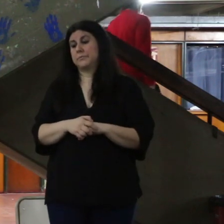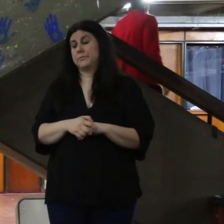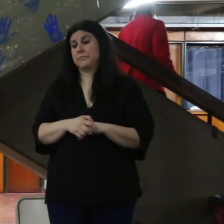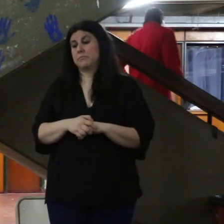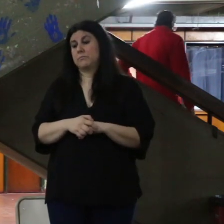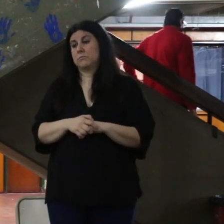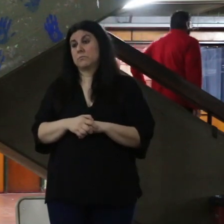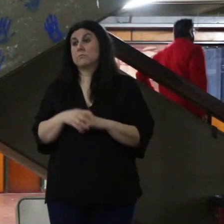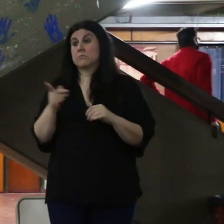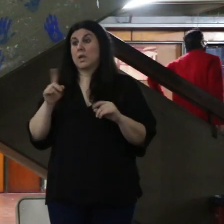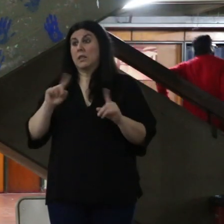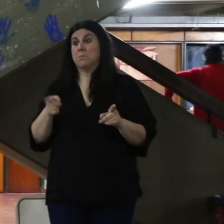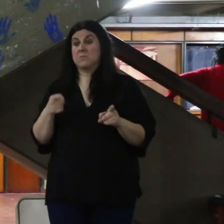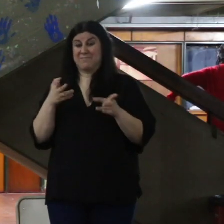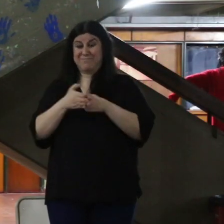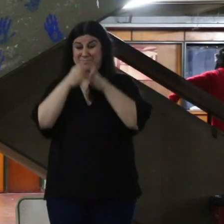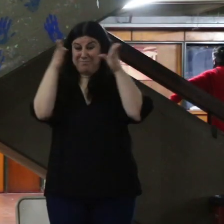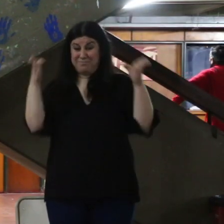y en cuarentena